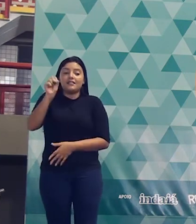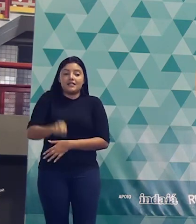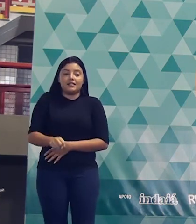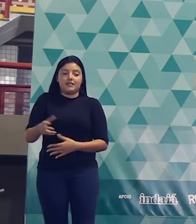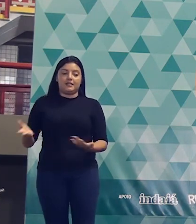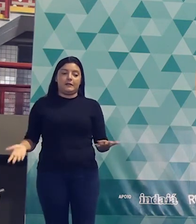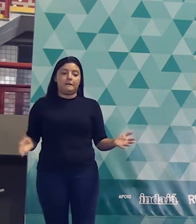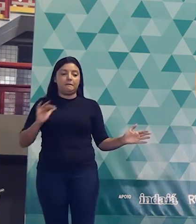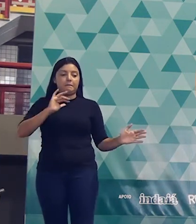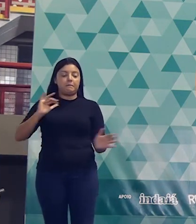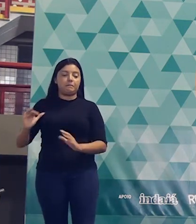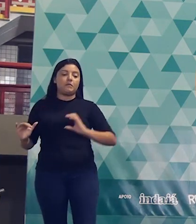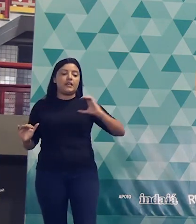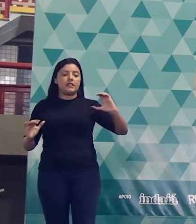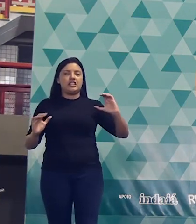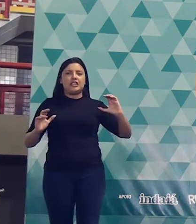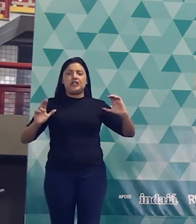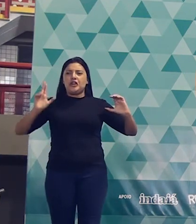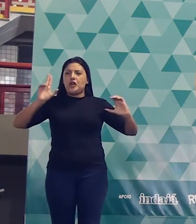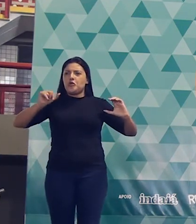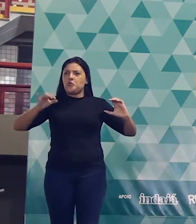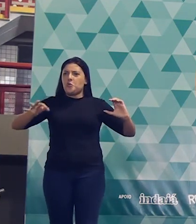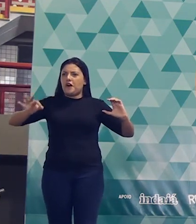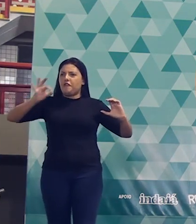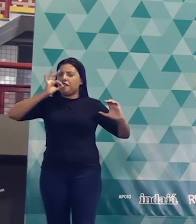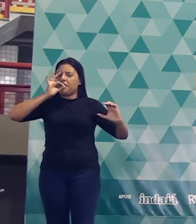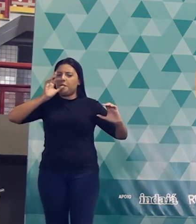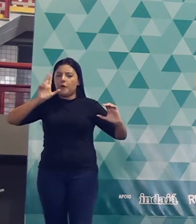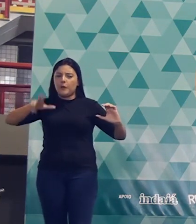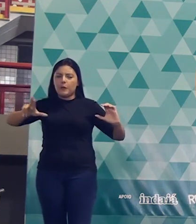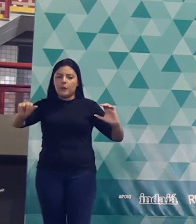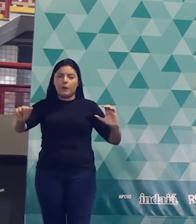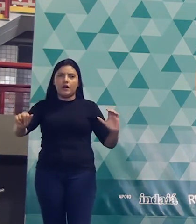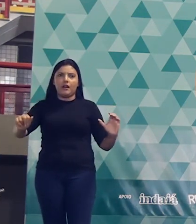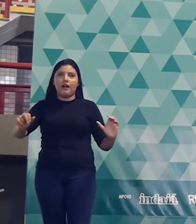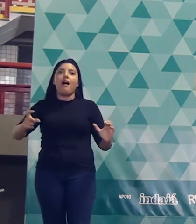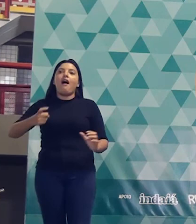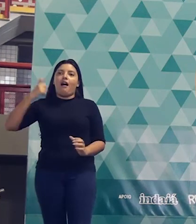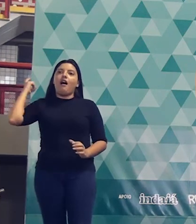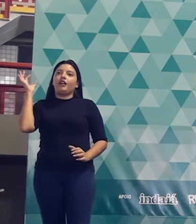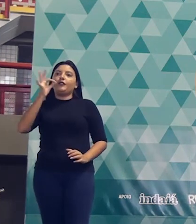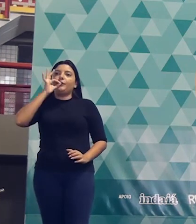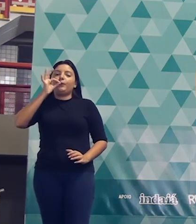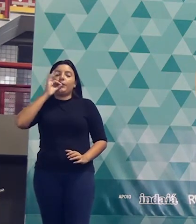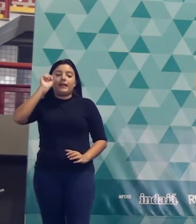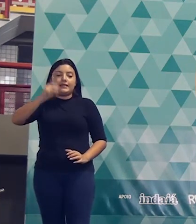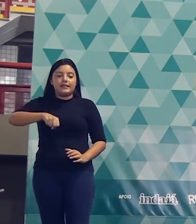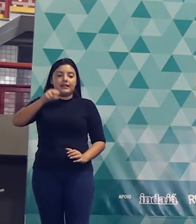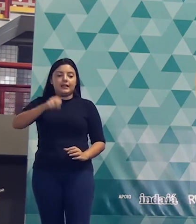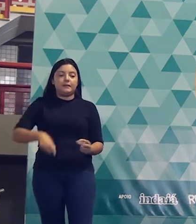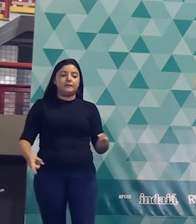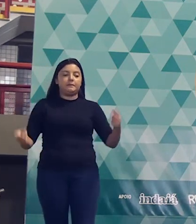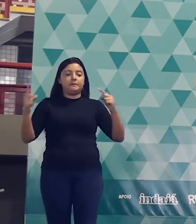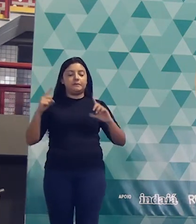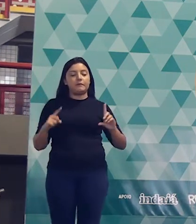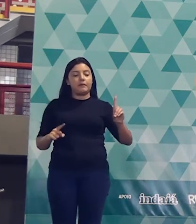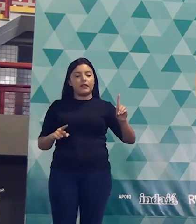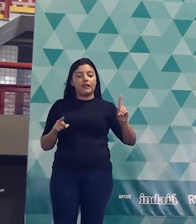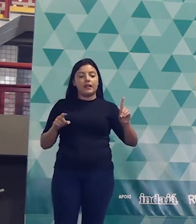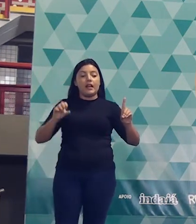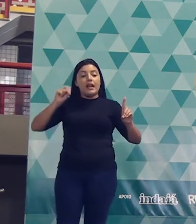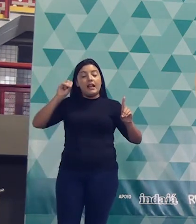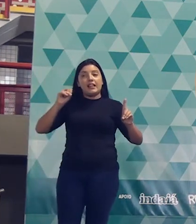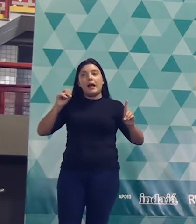C. Nunca mais ele fumou. Qual é o pressuposto? Fuma, ou fumava, né? Letra D. Desde que ela mudou